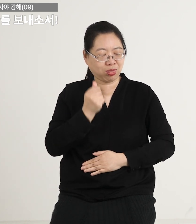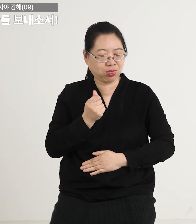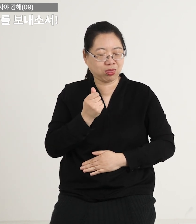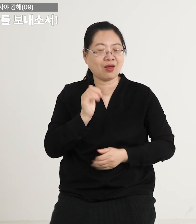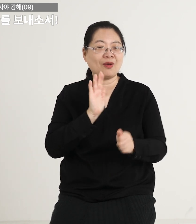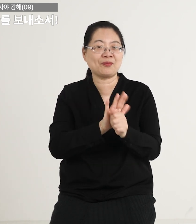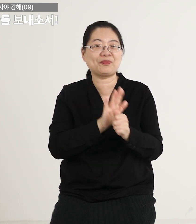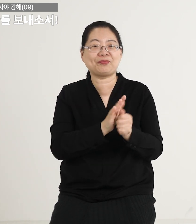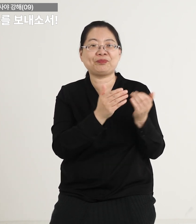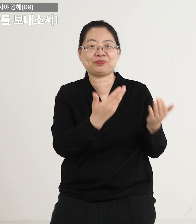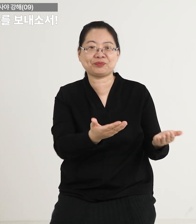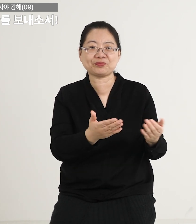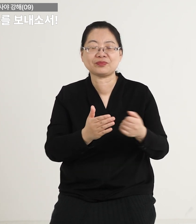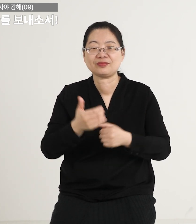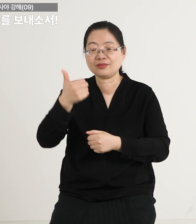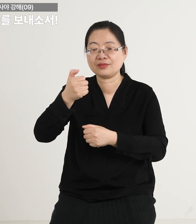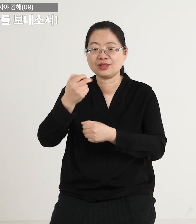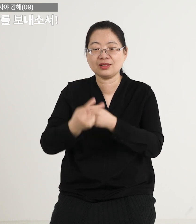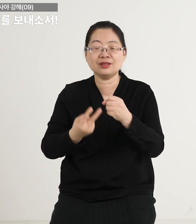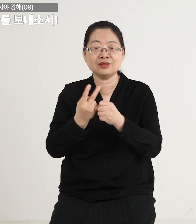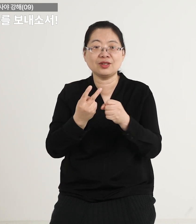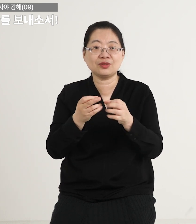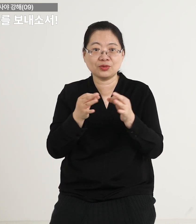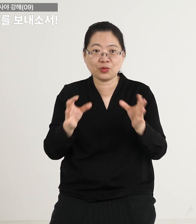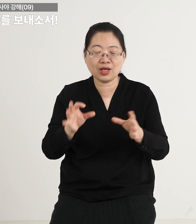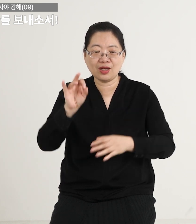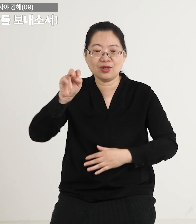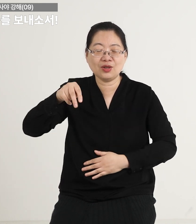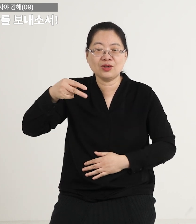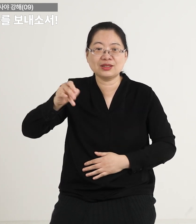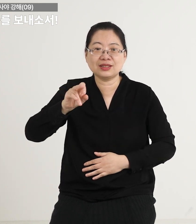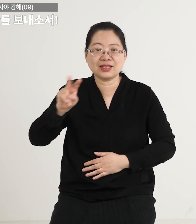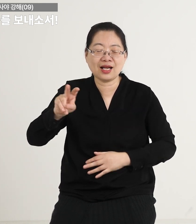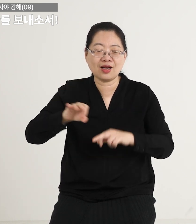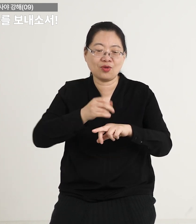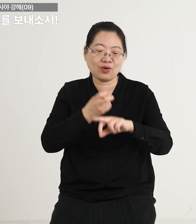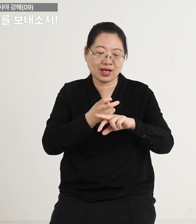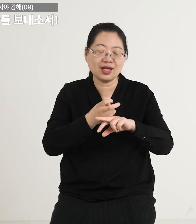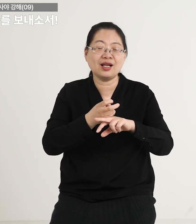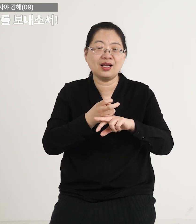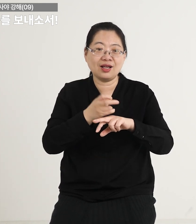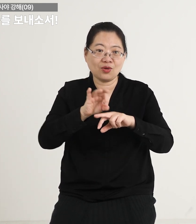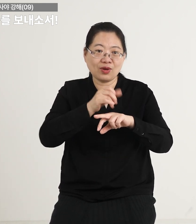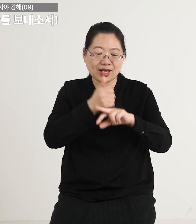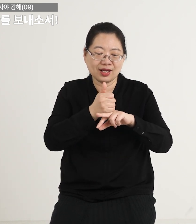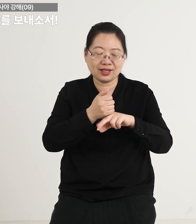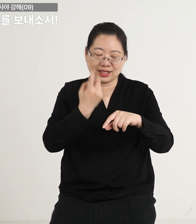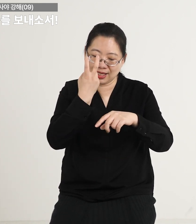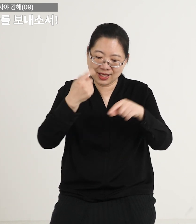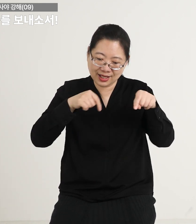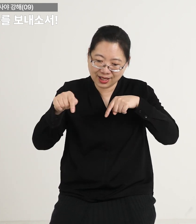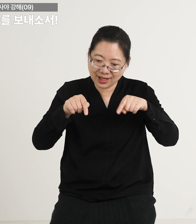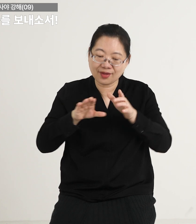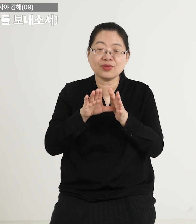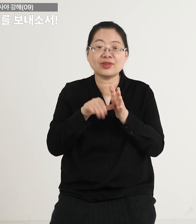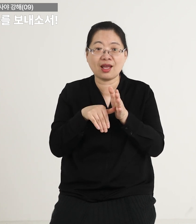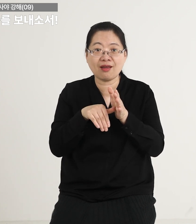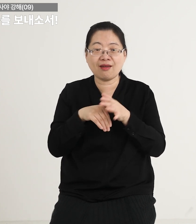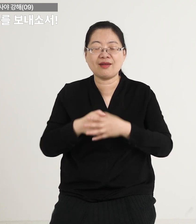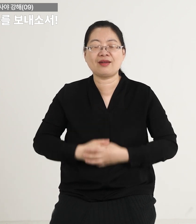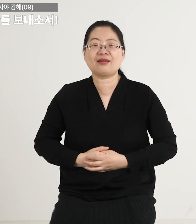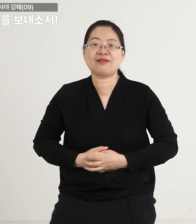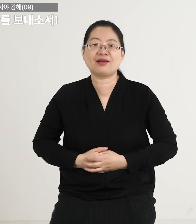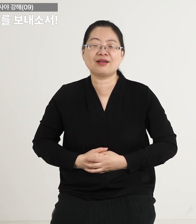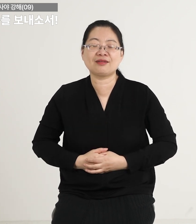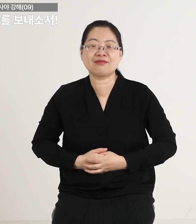하셨더라. 그러니까 52년을 통치하는 초창기에는 이 우시야가